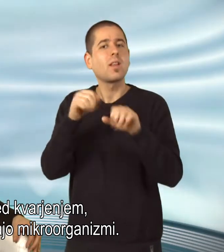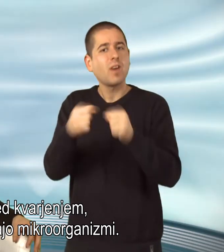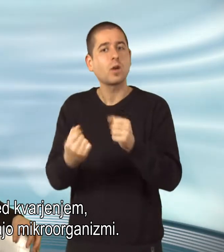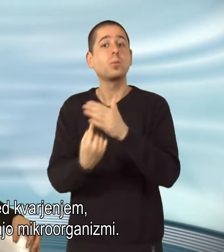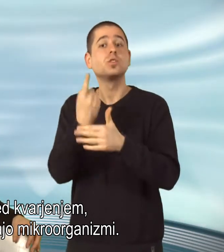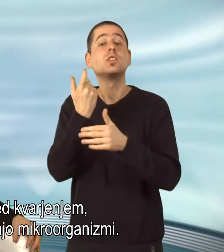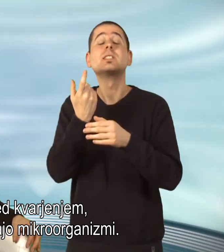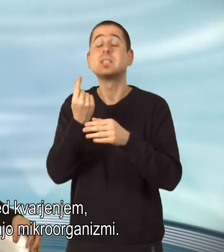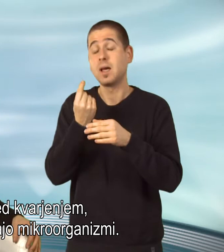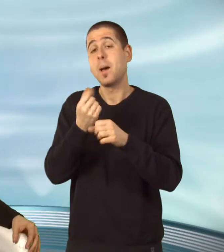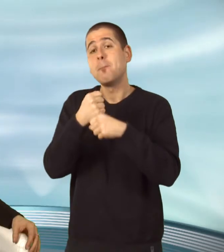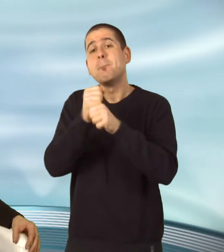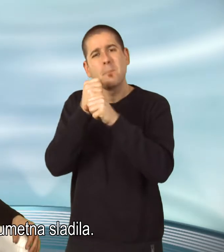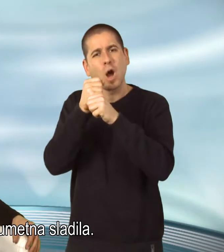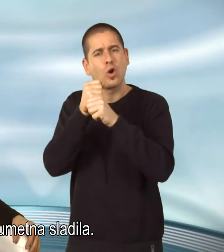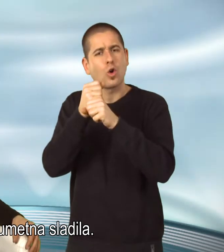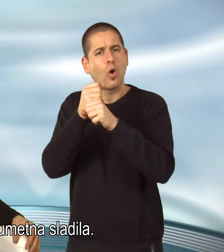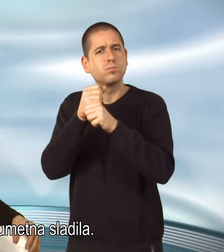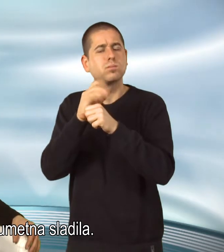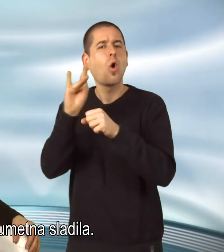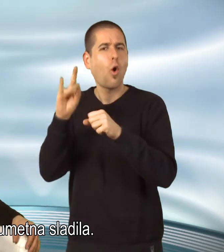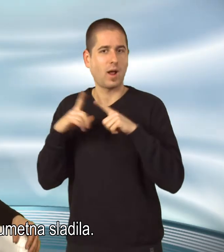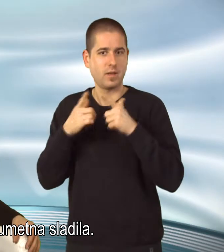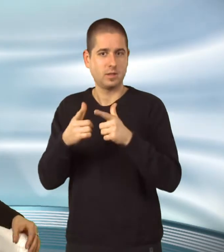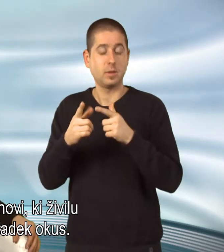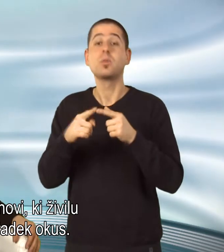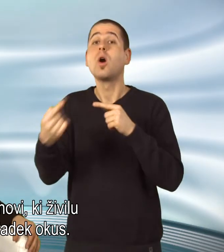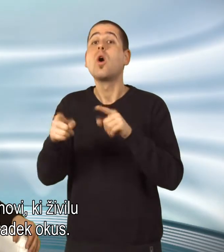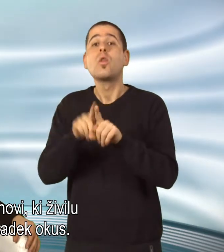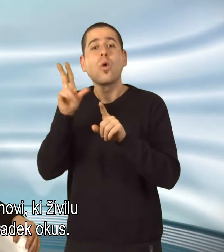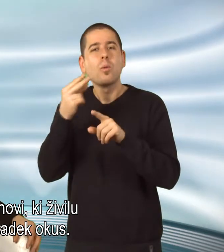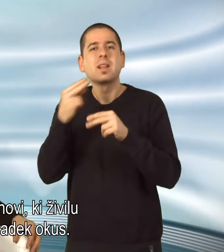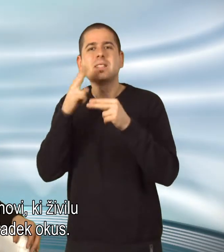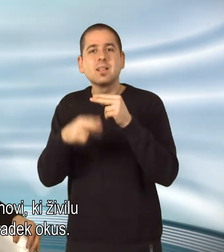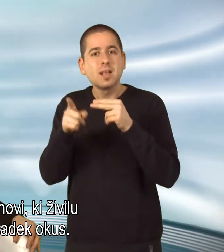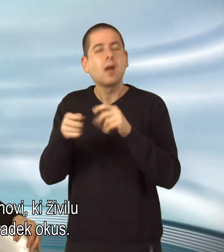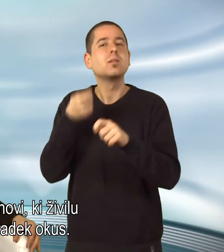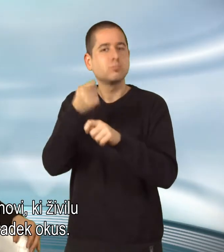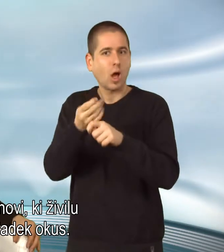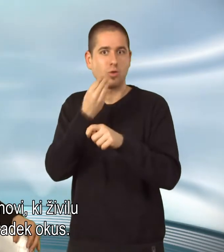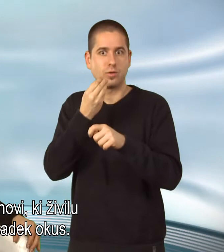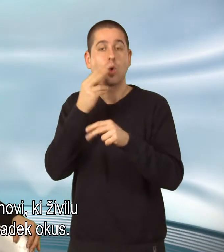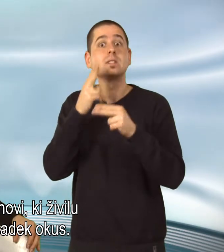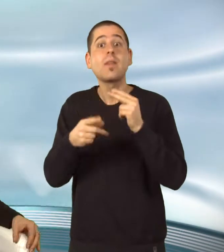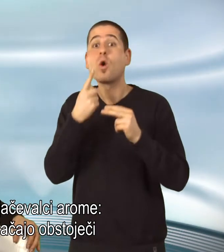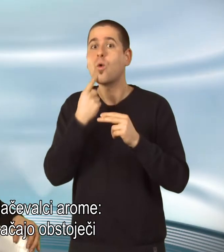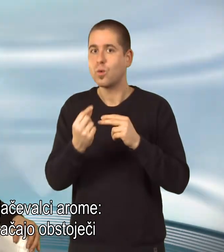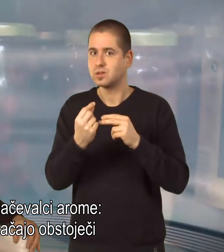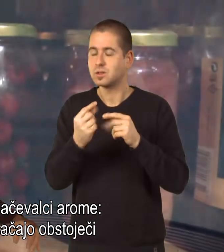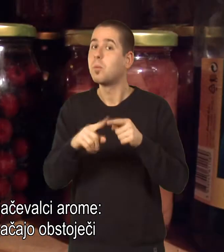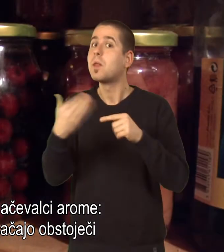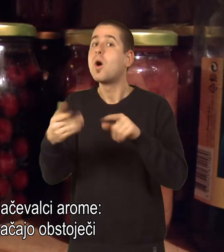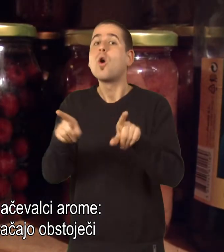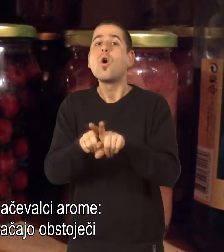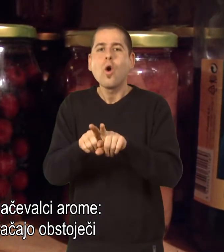z mikroorganizmi, kot umetna sladila, to so snovi, ki živilu dajo sladek okus,